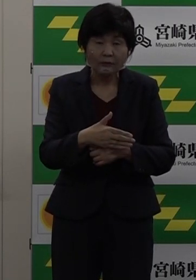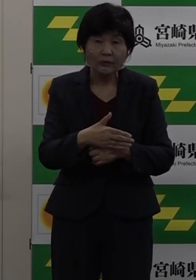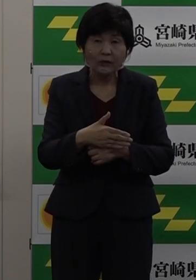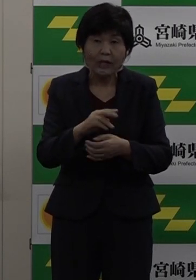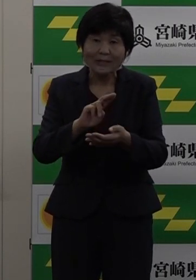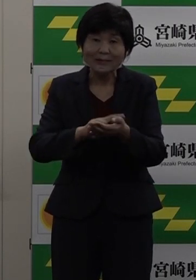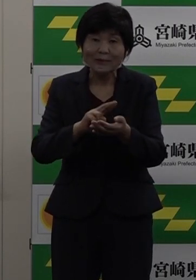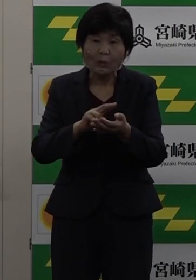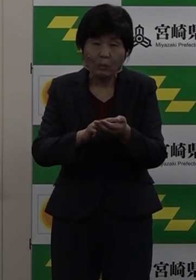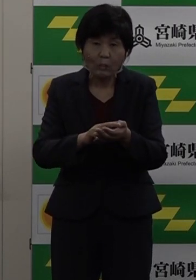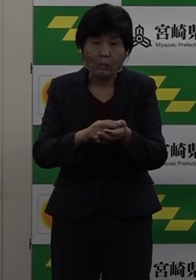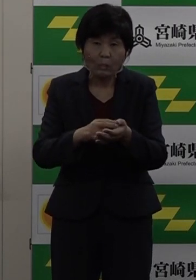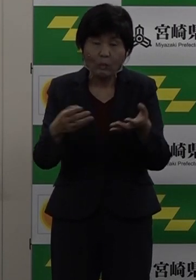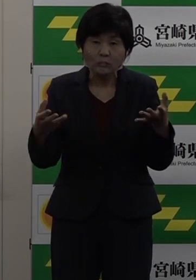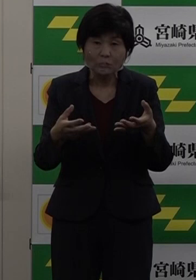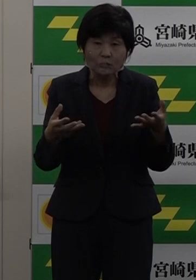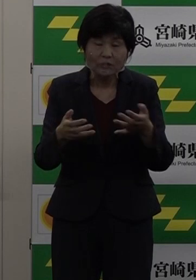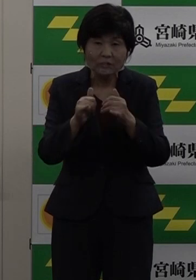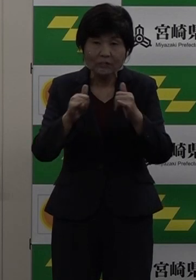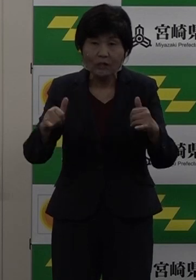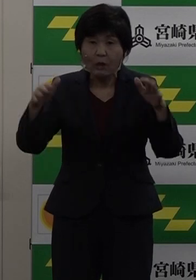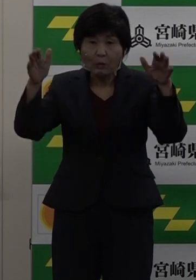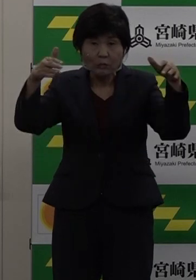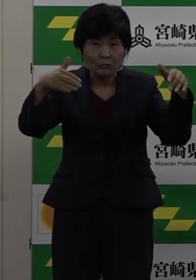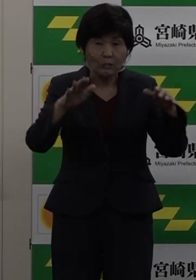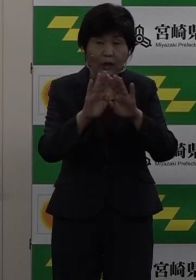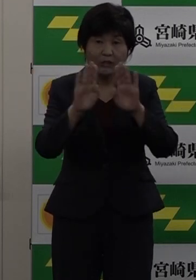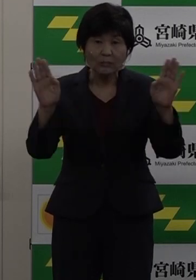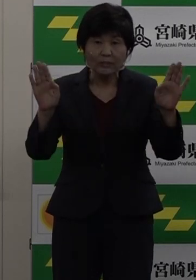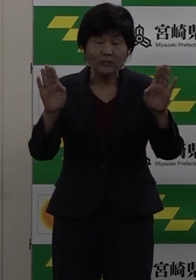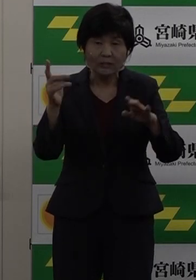療従事者の皆様の募集を始めた